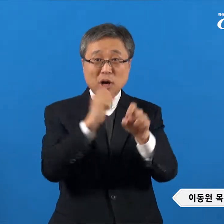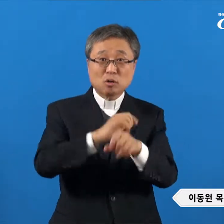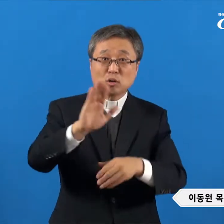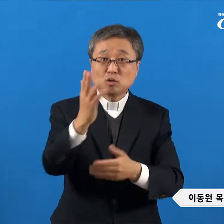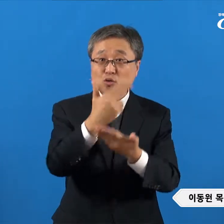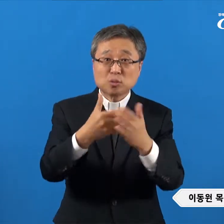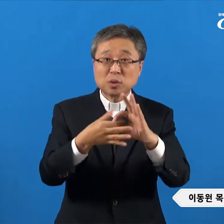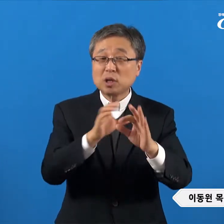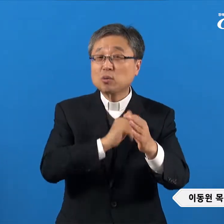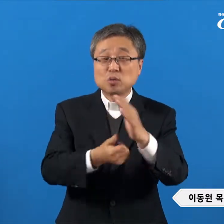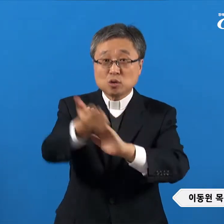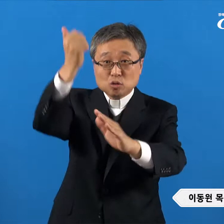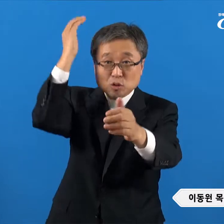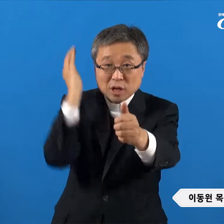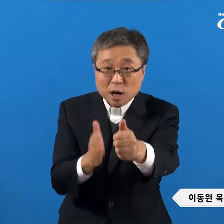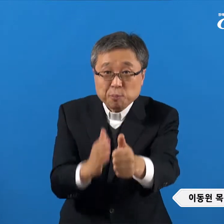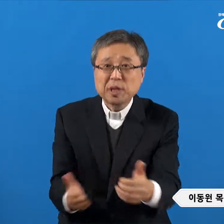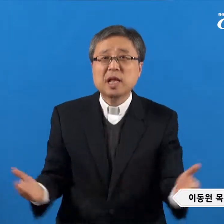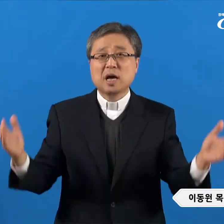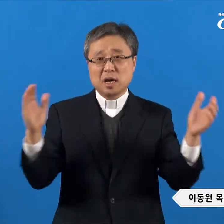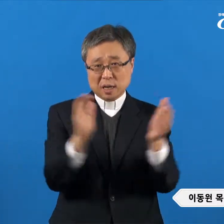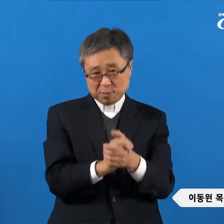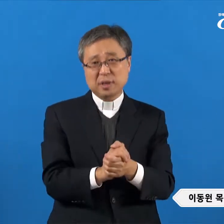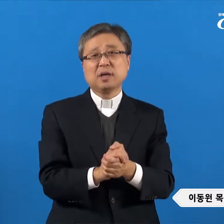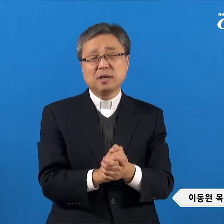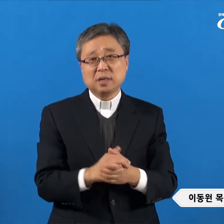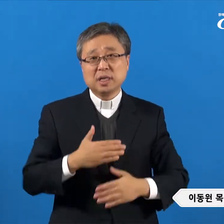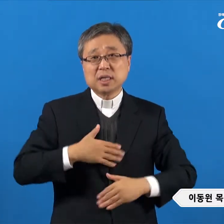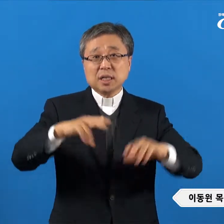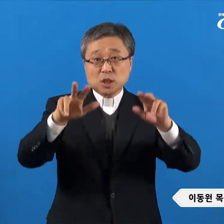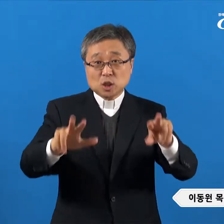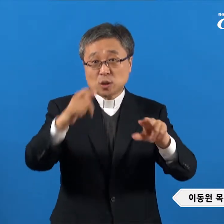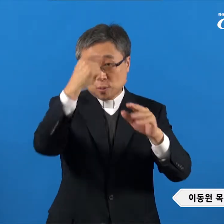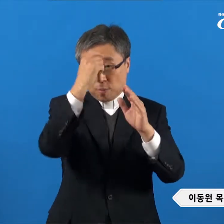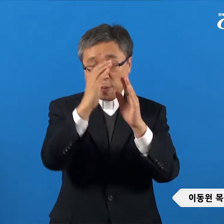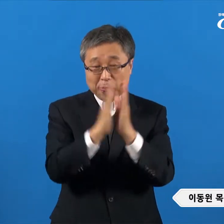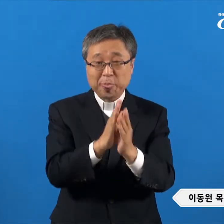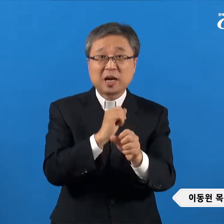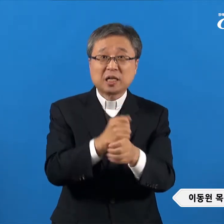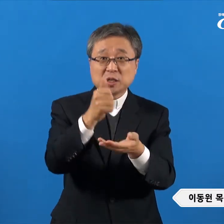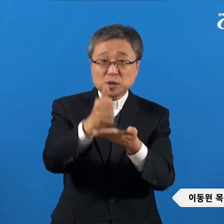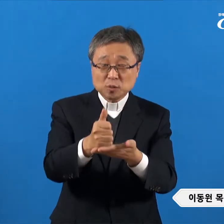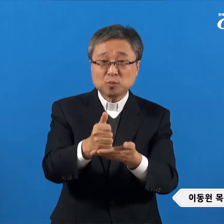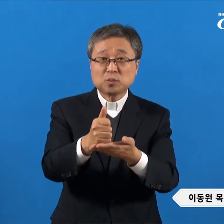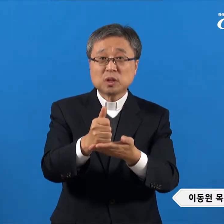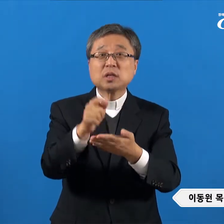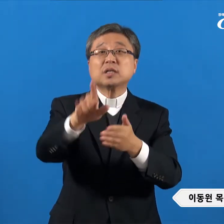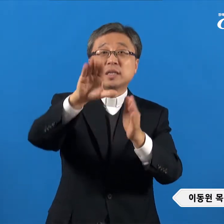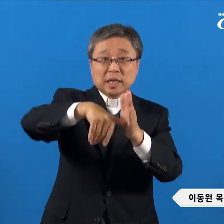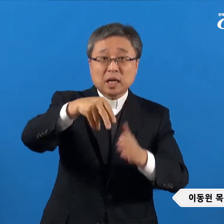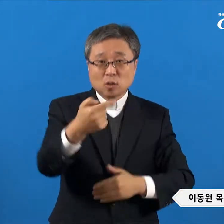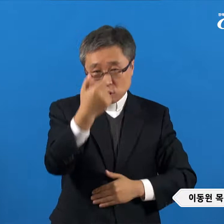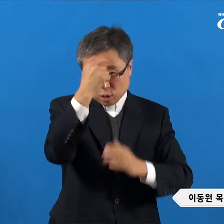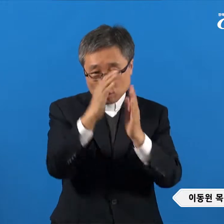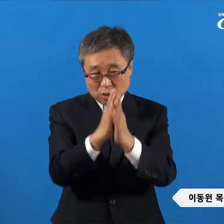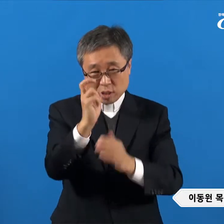주님의 이름으로 축원합니다. 네, 지금 기도하는 분들은 그때도 기도할 것입니다. 지금